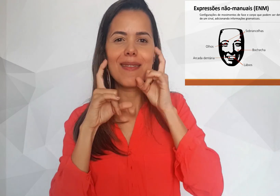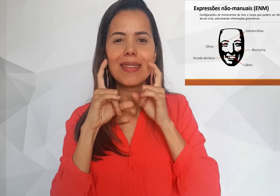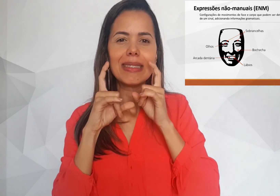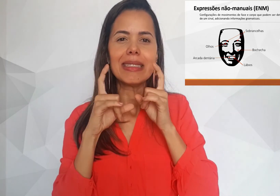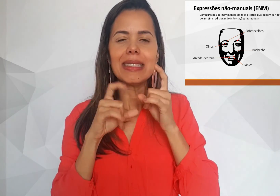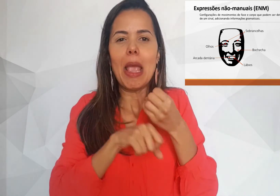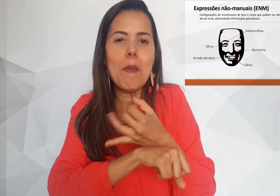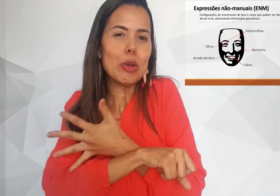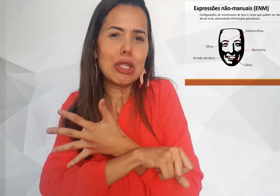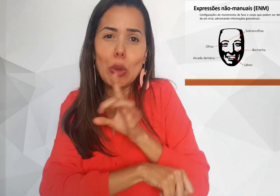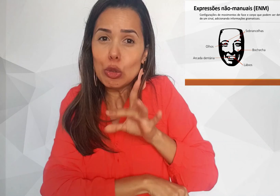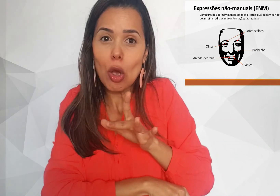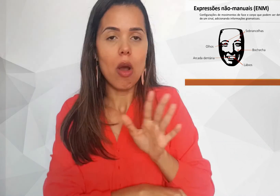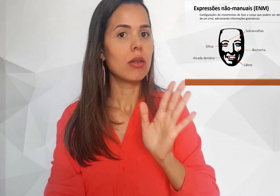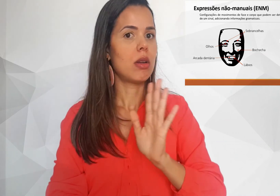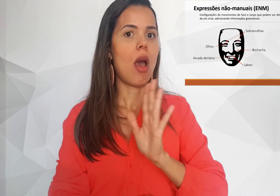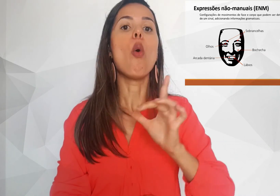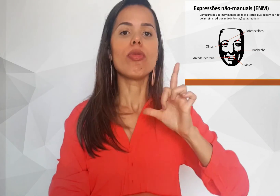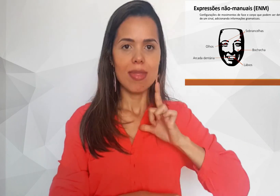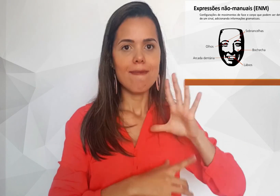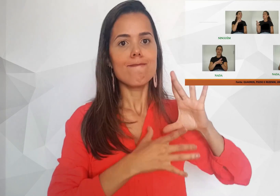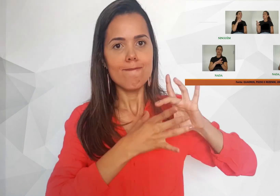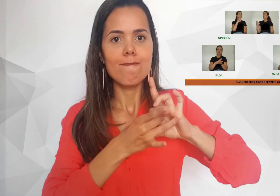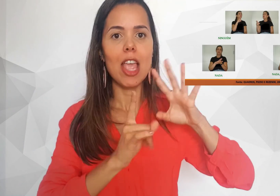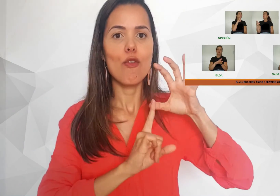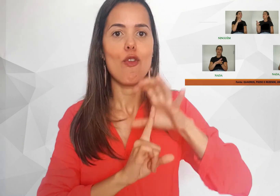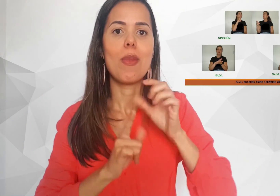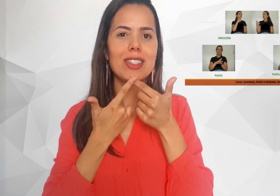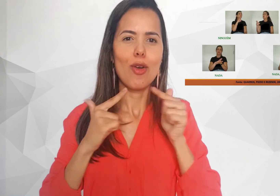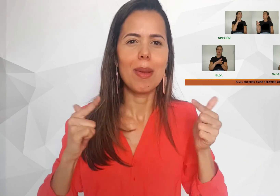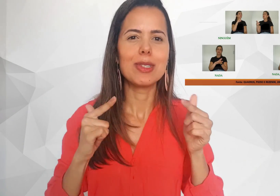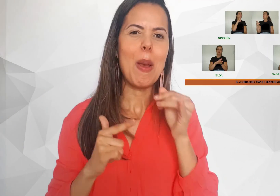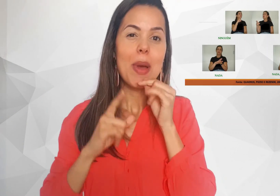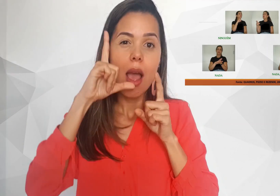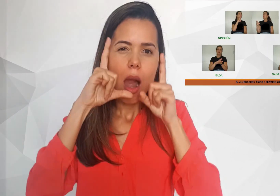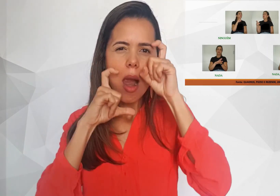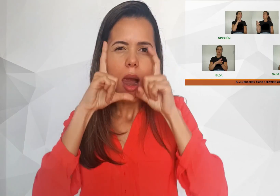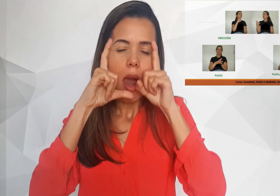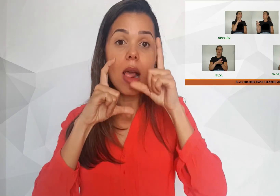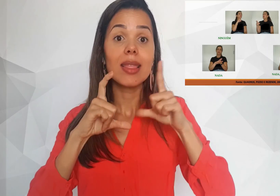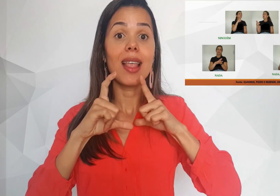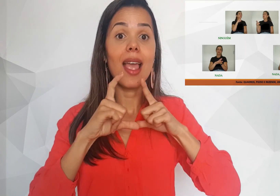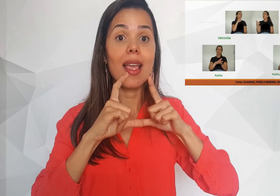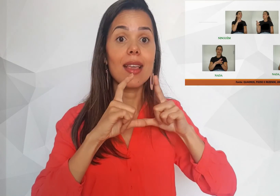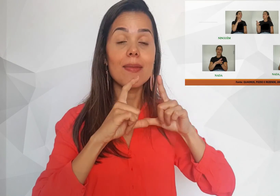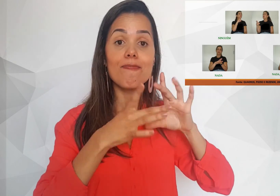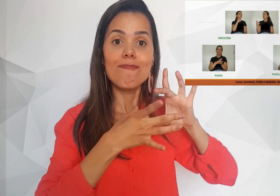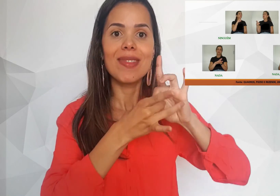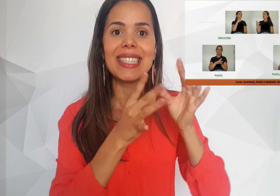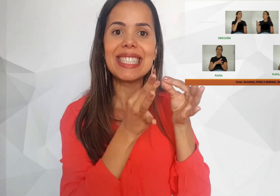isso. Nós temos expressões que são marcadas como o alçamento ou abaixamento das sobrancelhas, inclusive que compõem domínios